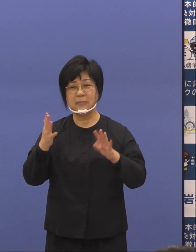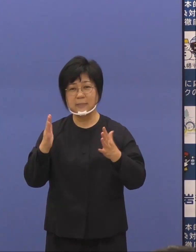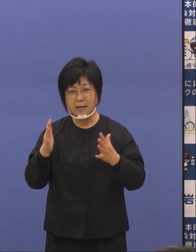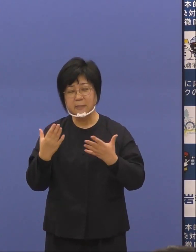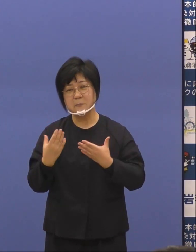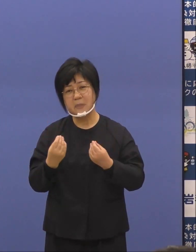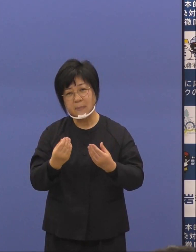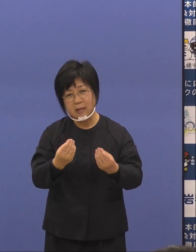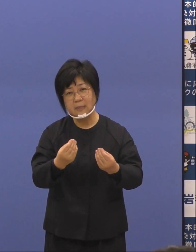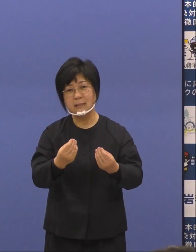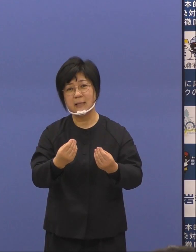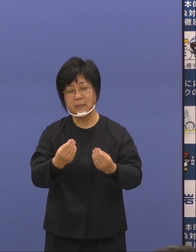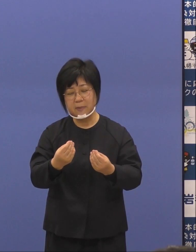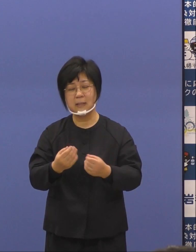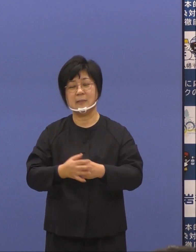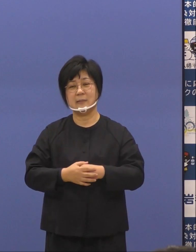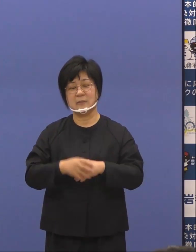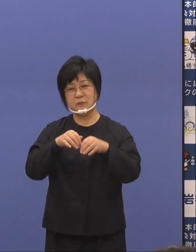あの